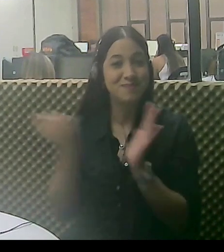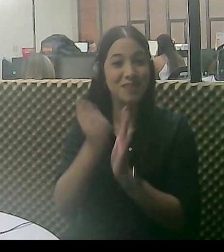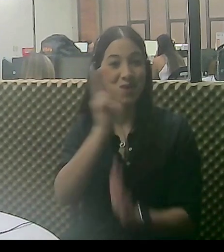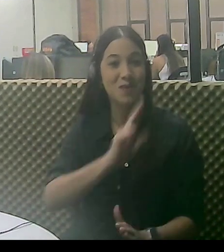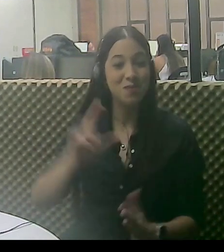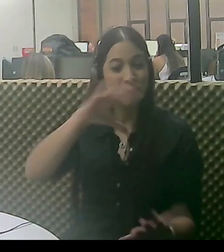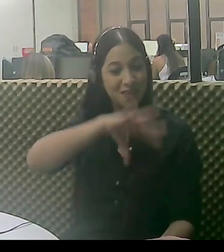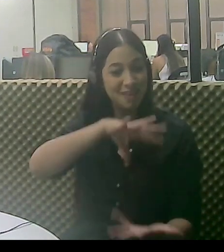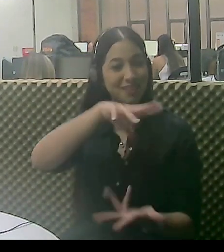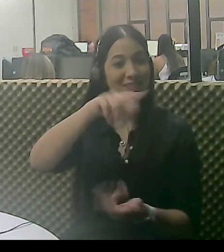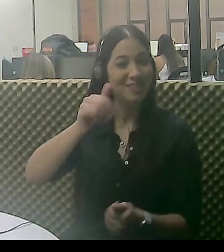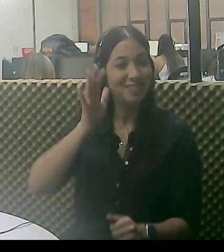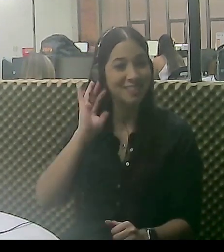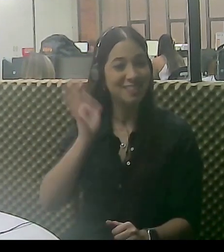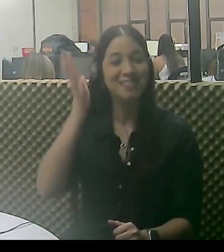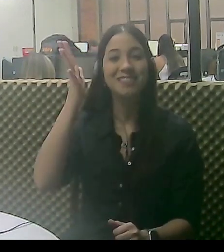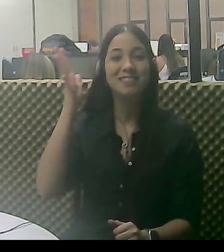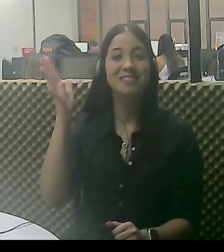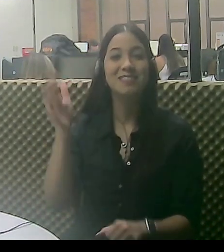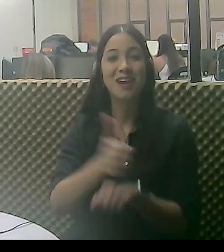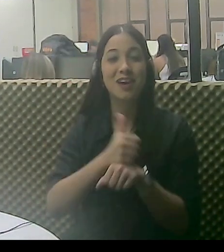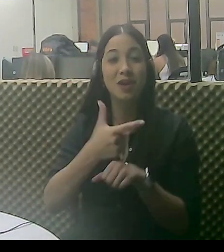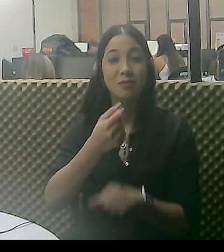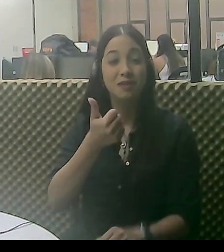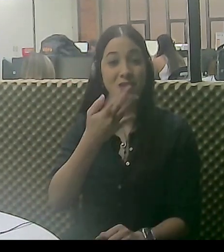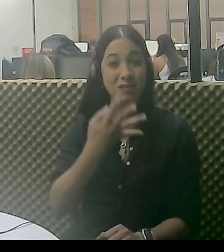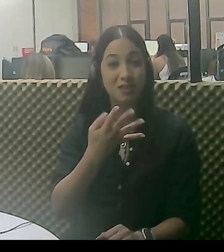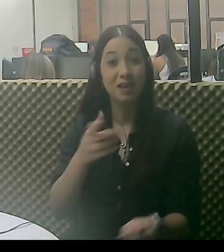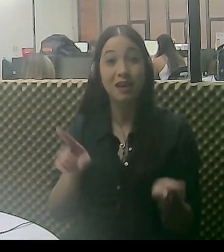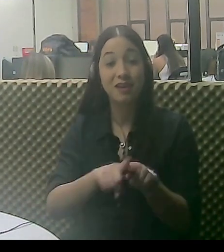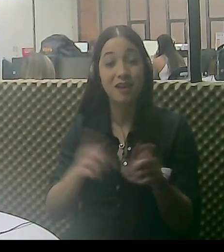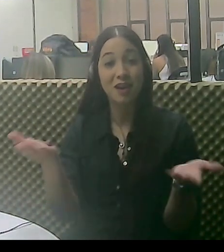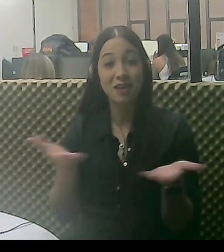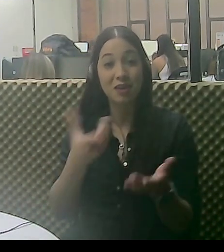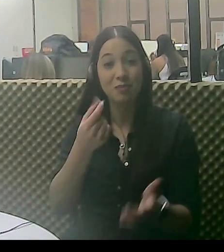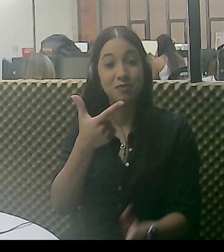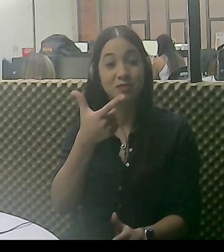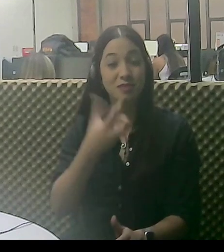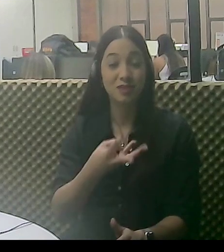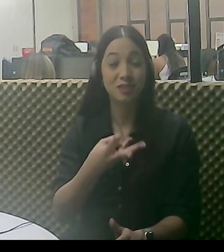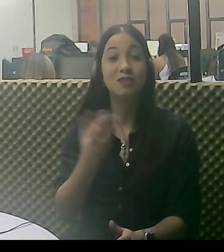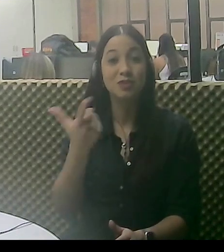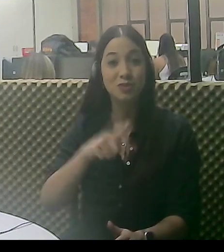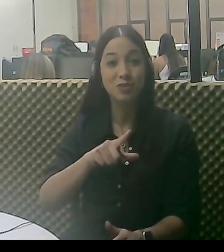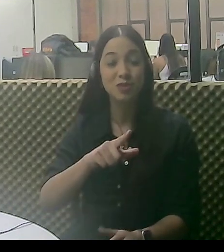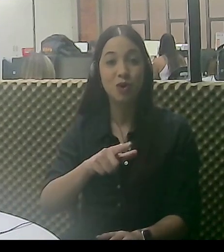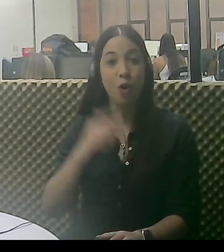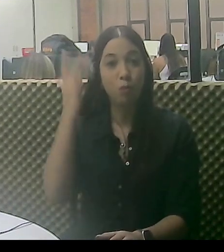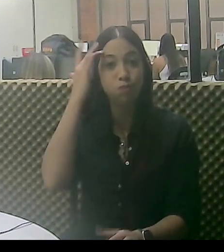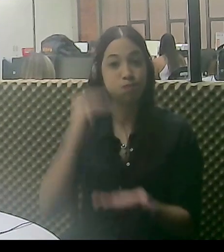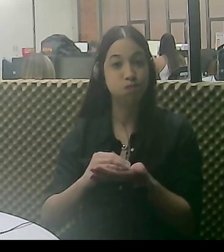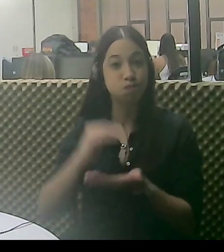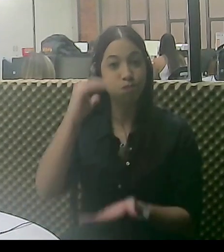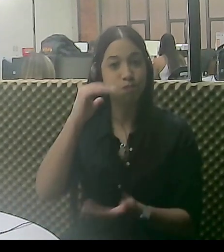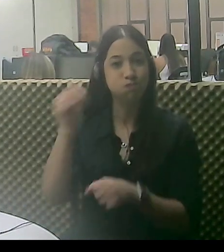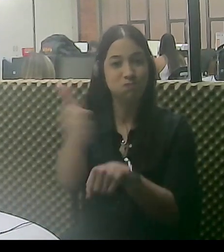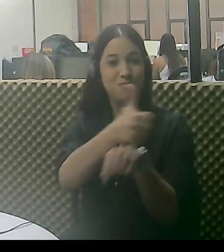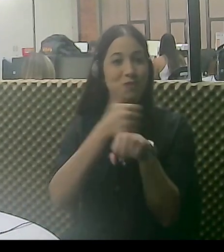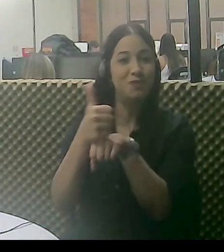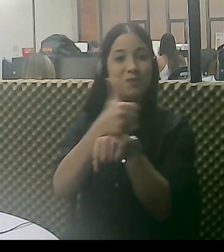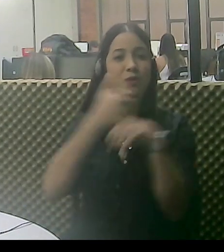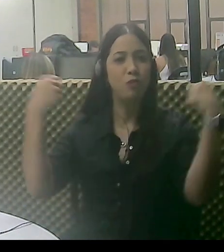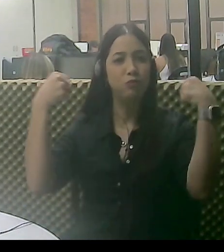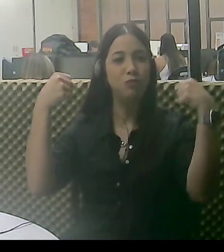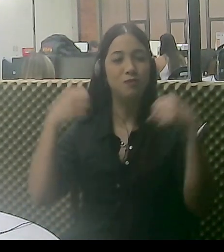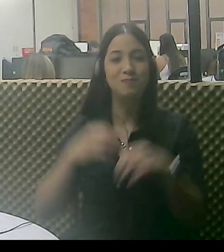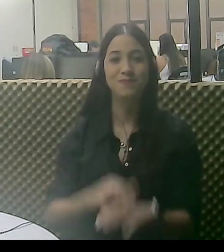melhor Mundial. Já tivemos um excelente 2014 e agora nesse 2023 aí a possibilidade de trazer essa medalha do adulto, que é a elite nossa do trofilismo